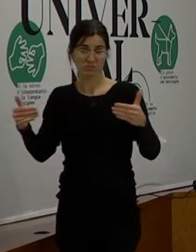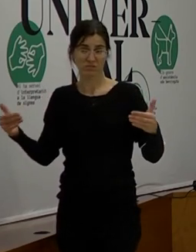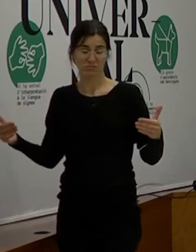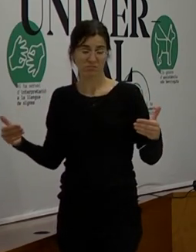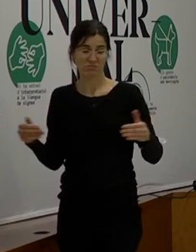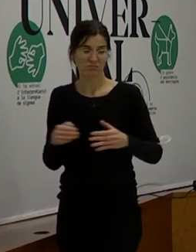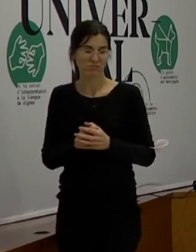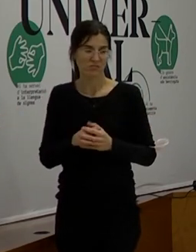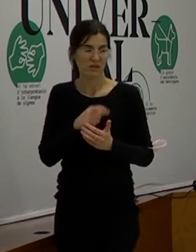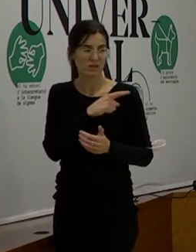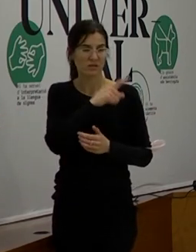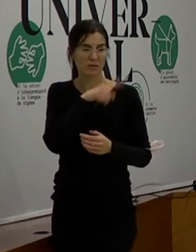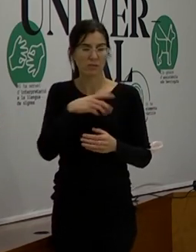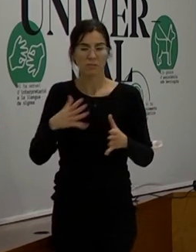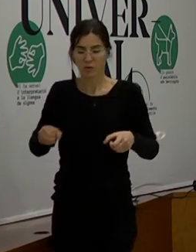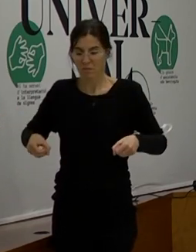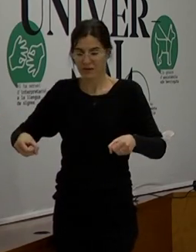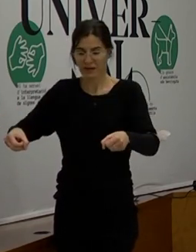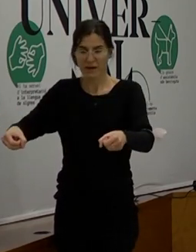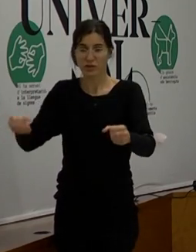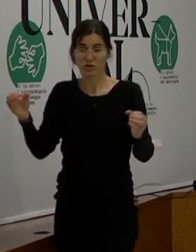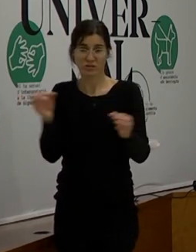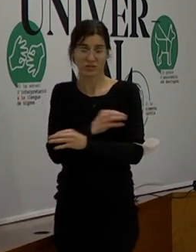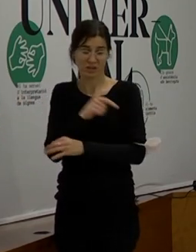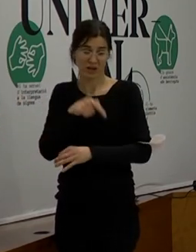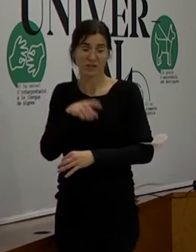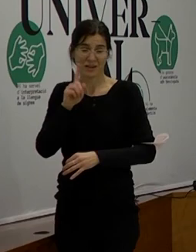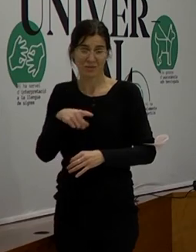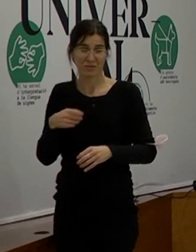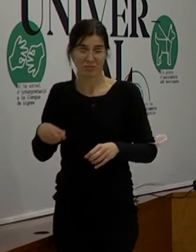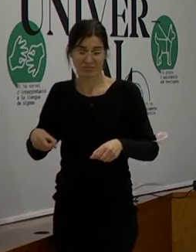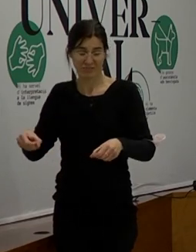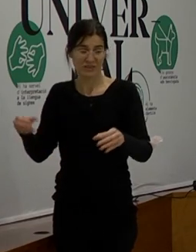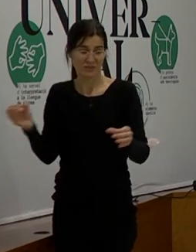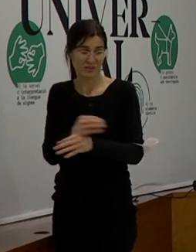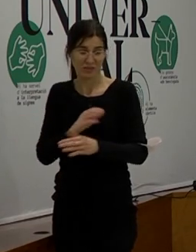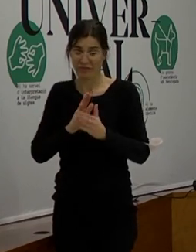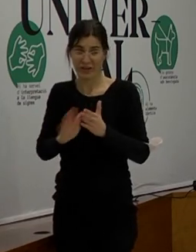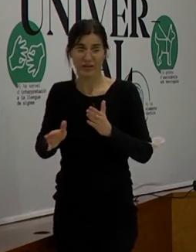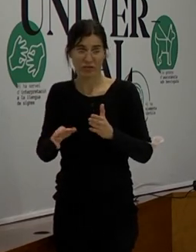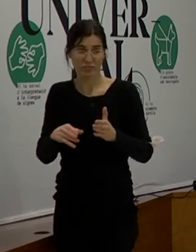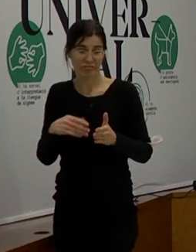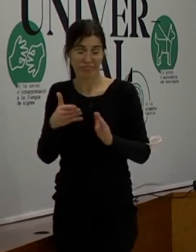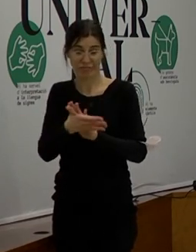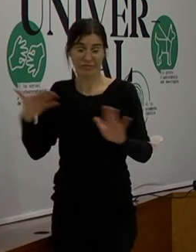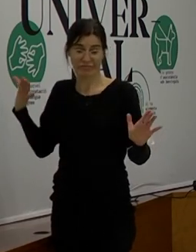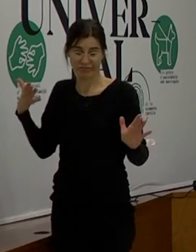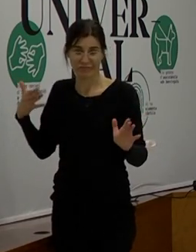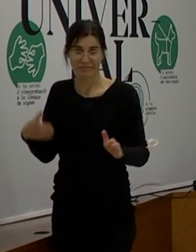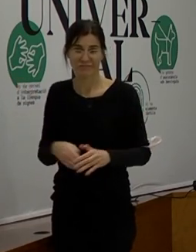Bueno, i aquí també, però sense passar mans. Has vist la diferència? ¿Vale? Perquè, clar, aquí... Ah! No t'he vist. ¿Vale?